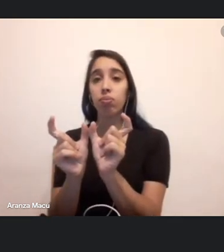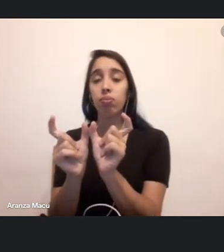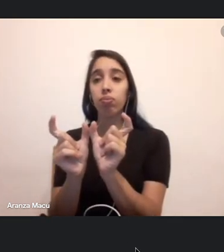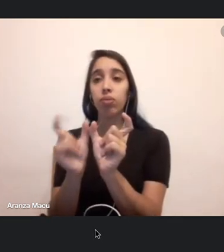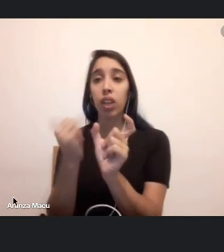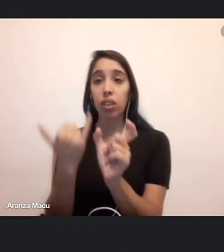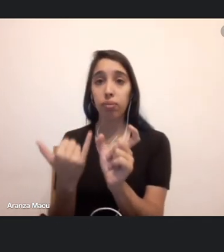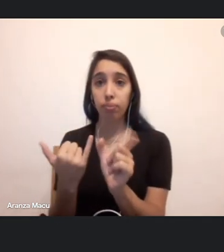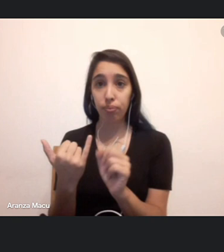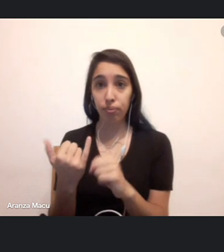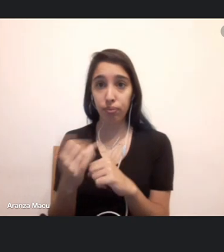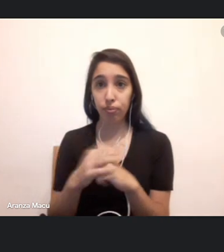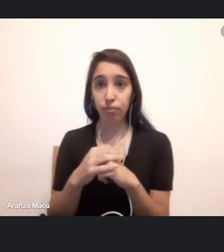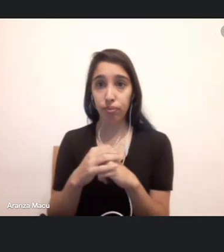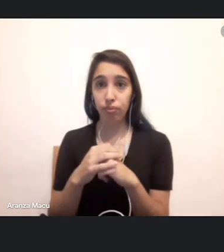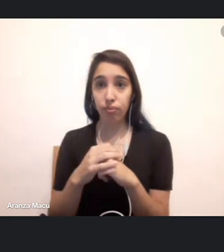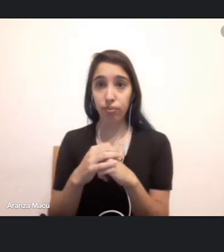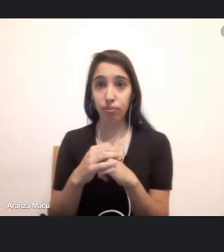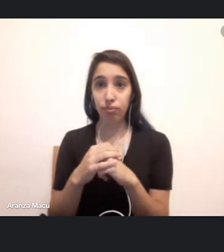Ibe.